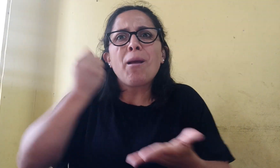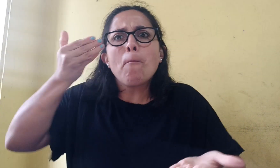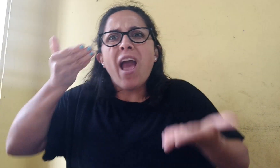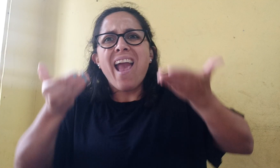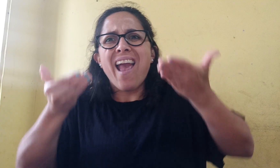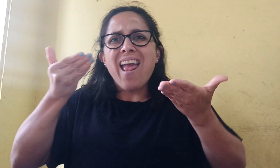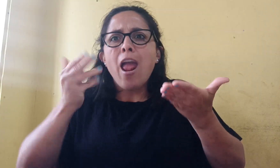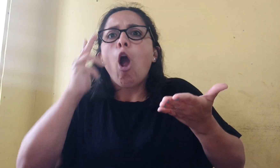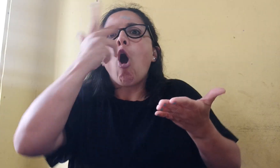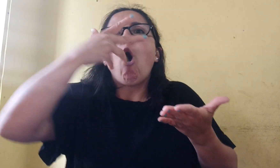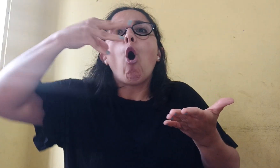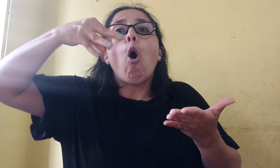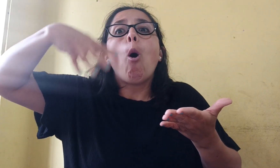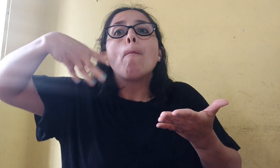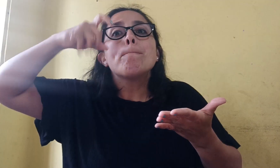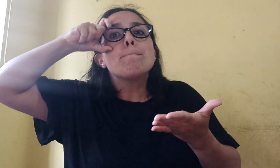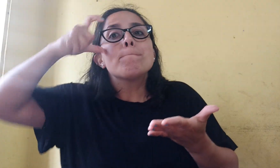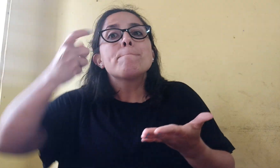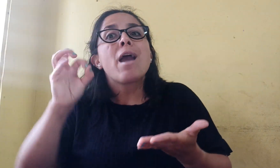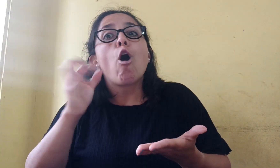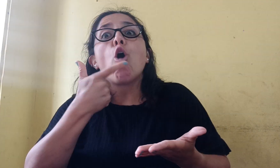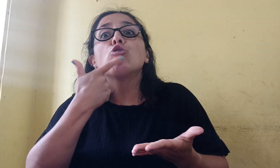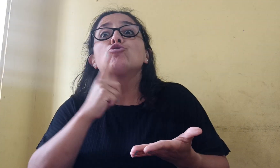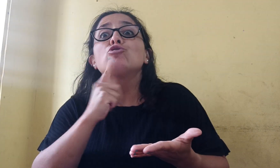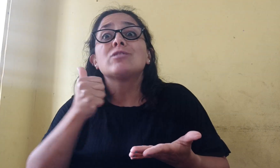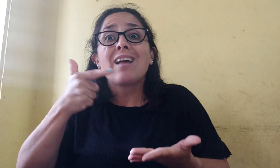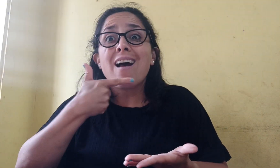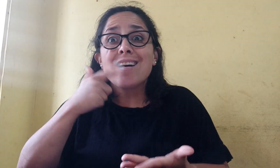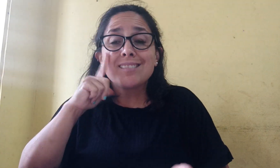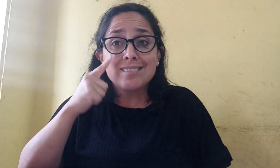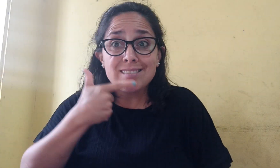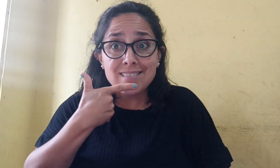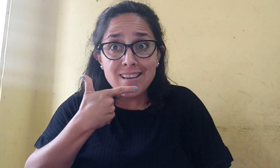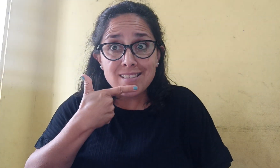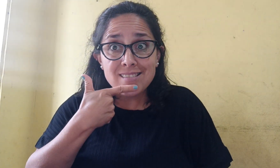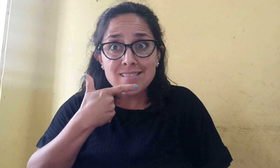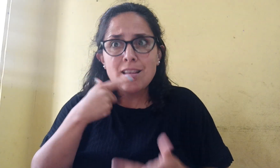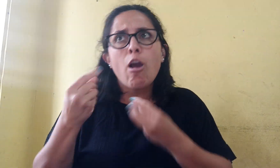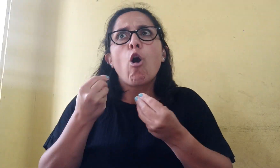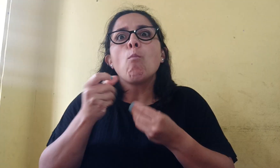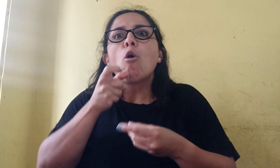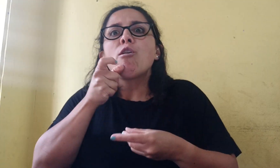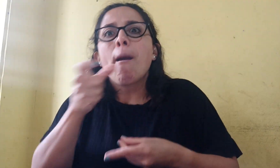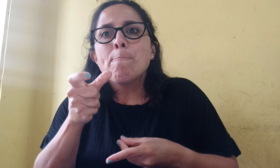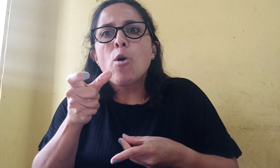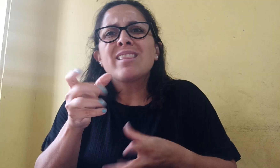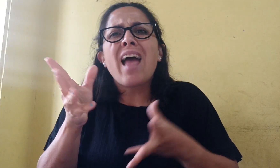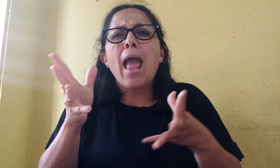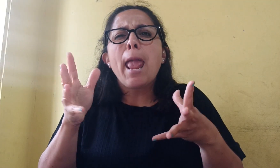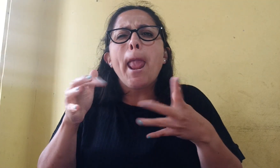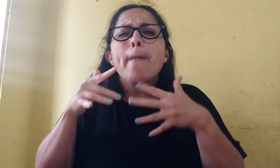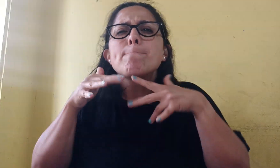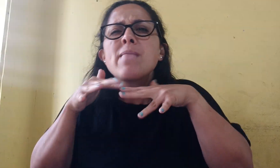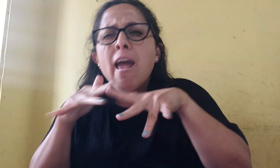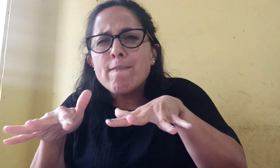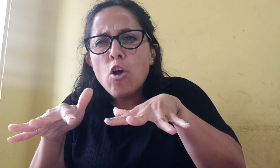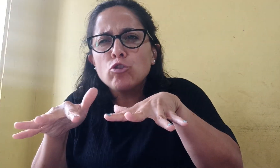Responde con rapidez para adaptar los procesos corporales a través de impulsos nerviosos. Y esa sería una de las diferencias